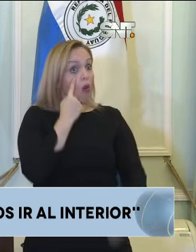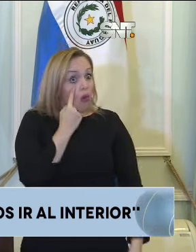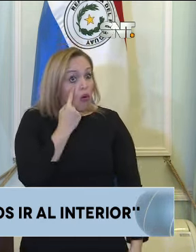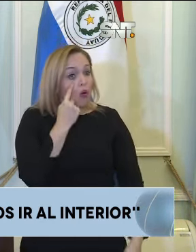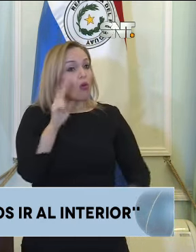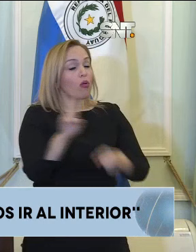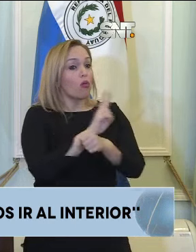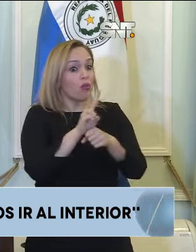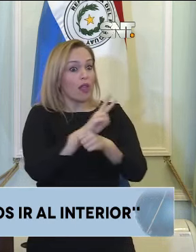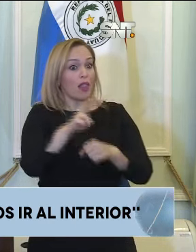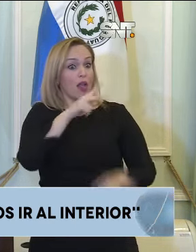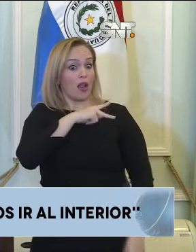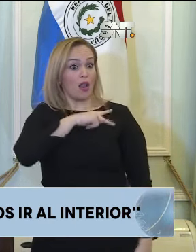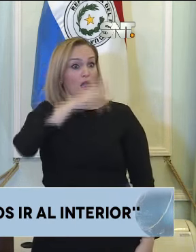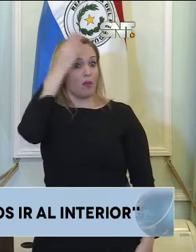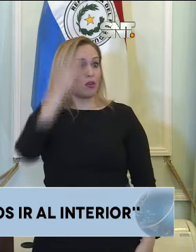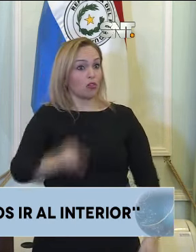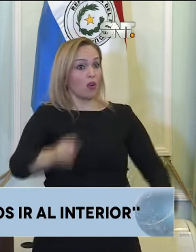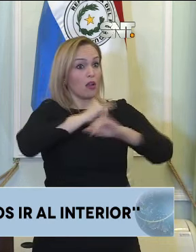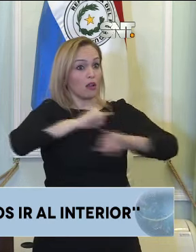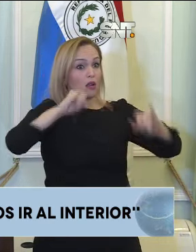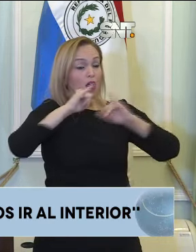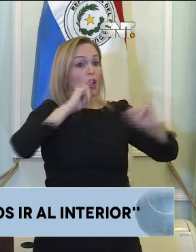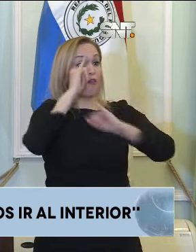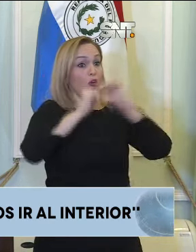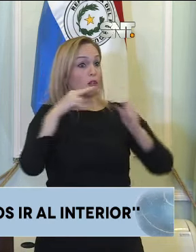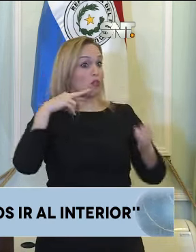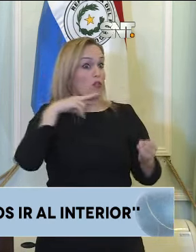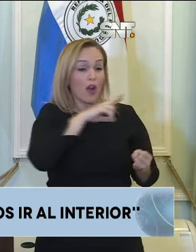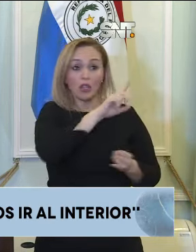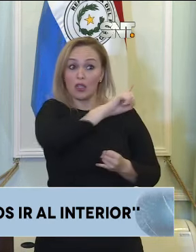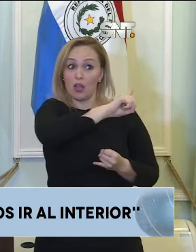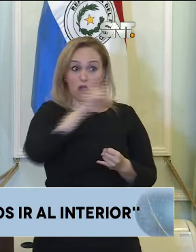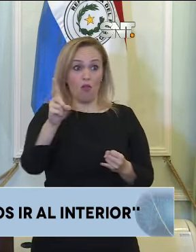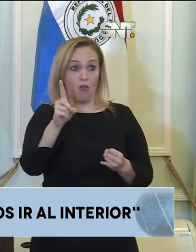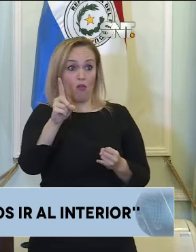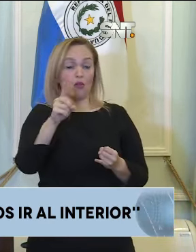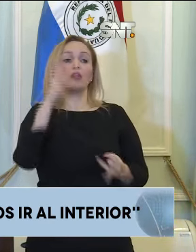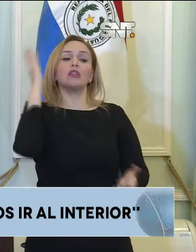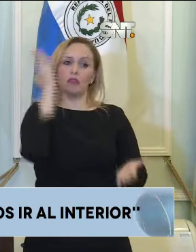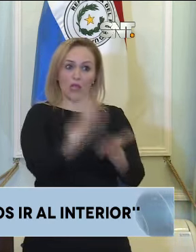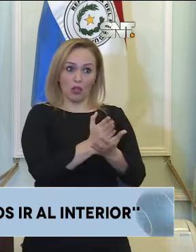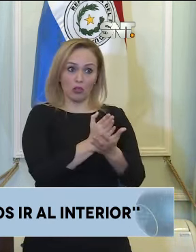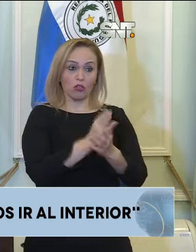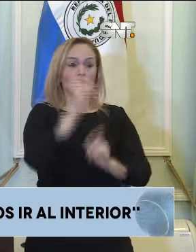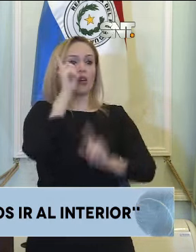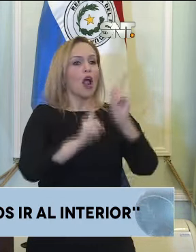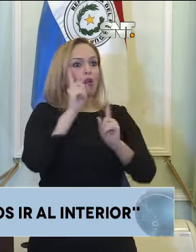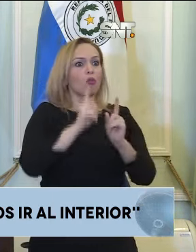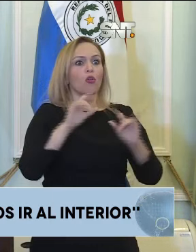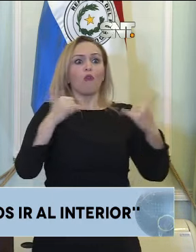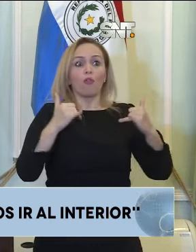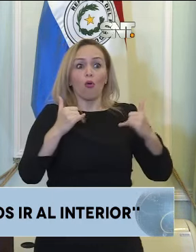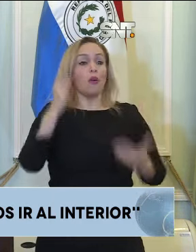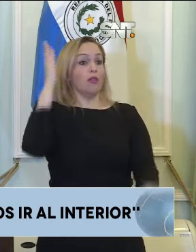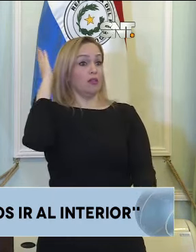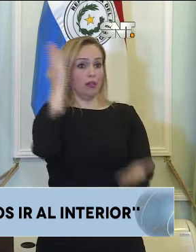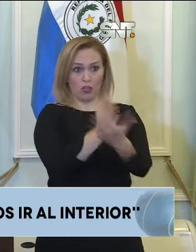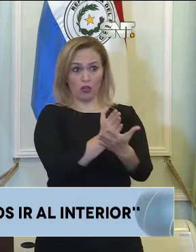contra la seguridad de la convivencia ciudadana. De modo que atento también con eso que vamos a ser implacables. Porque no hay